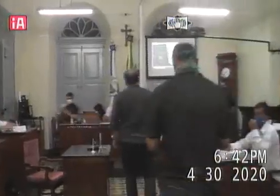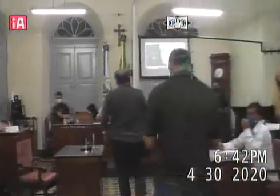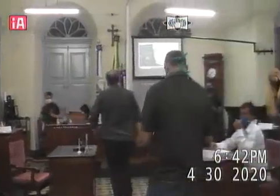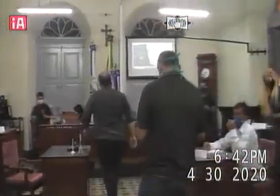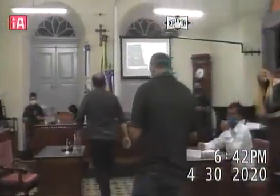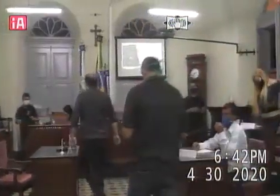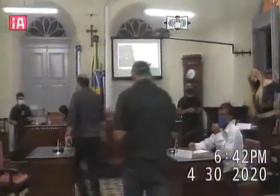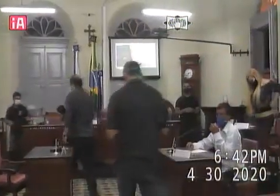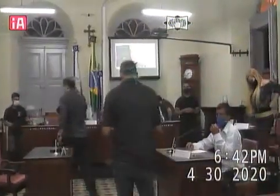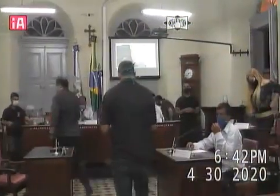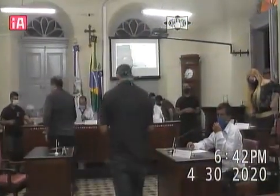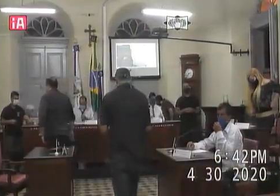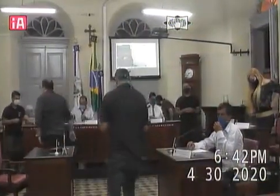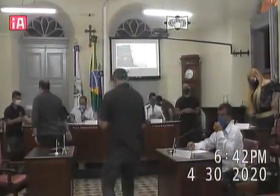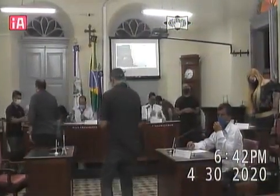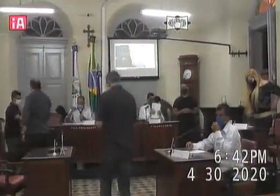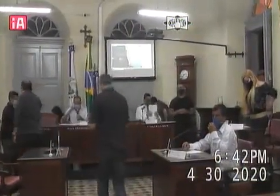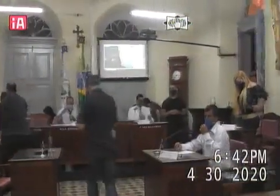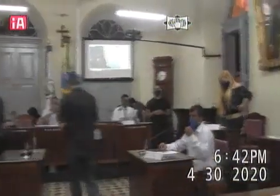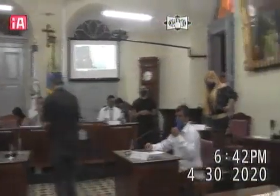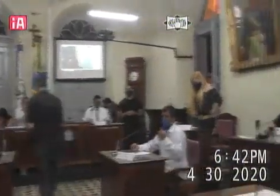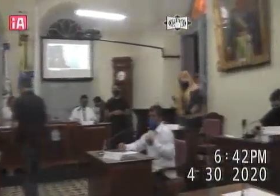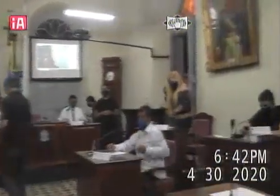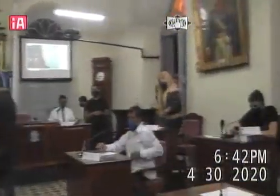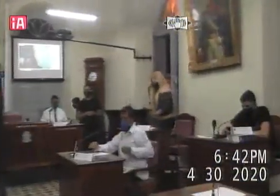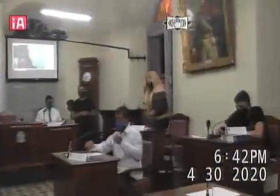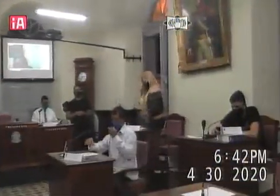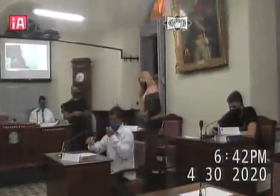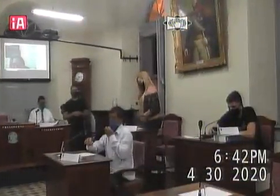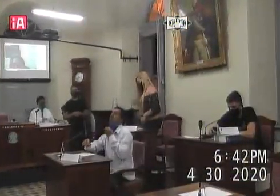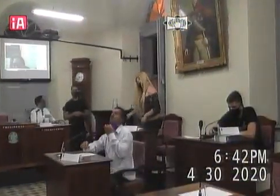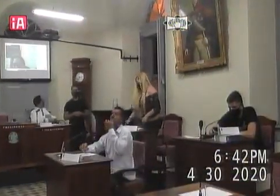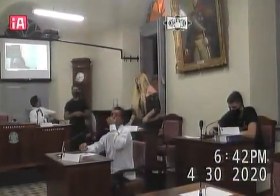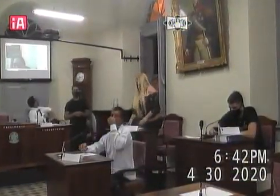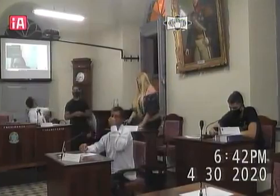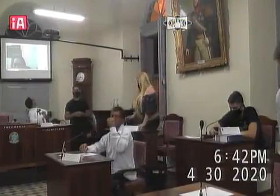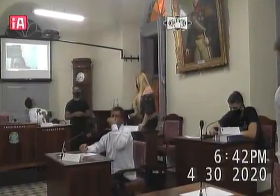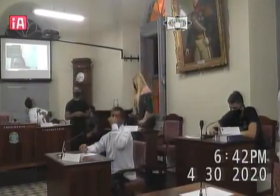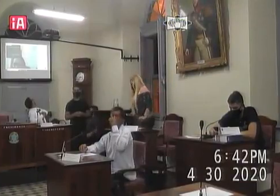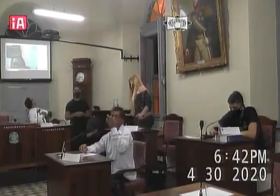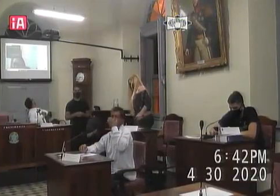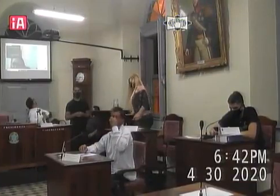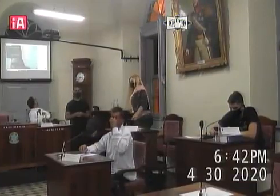Vereador Dr. Saulo Breves Bailha está presente online.